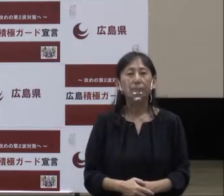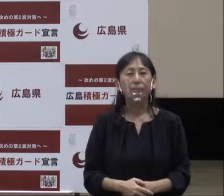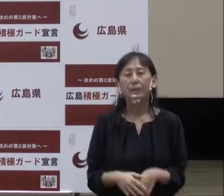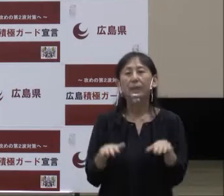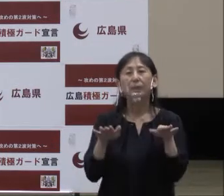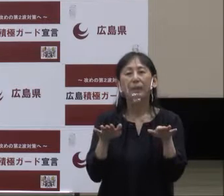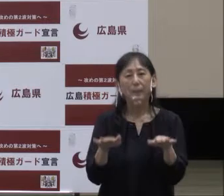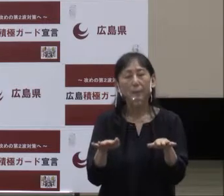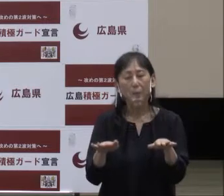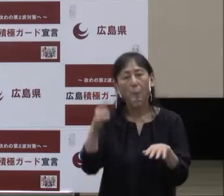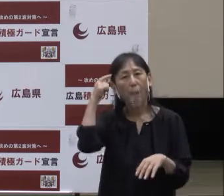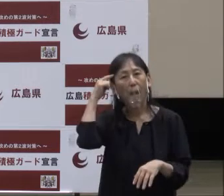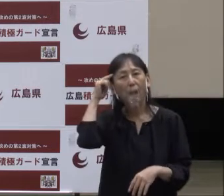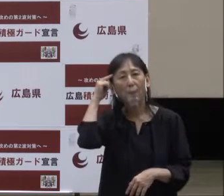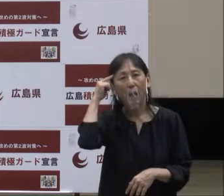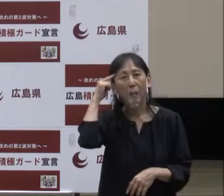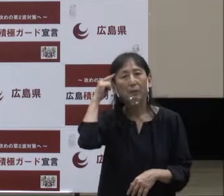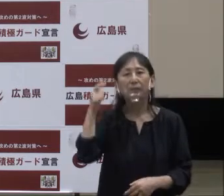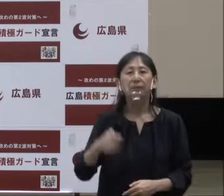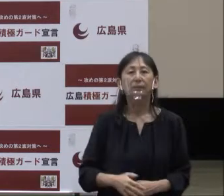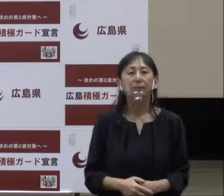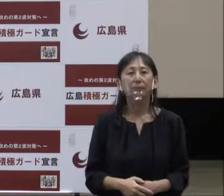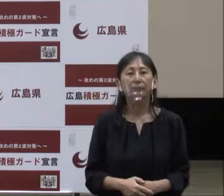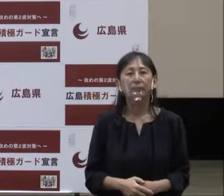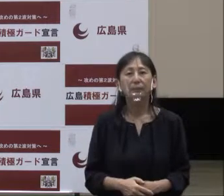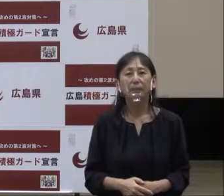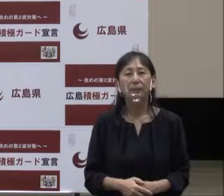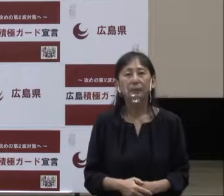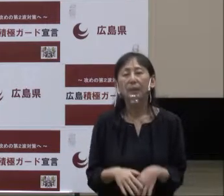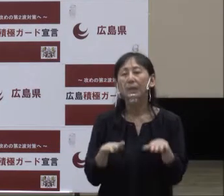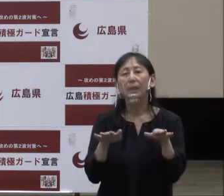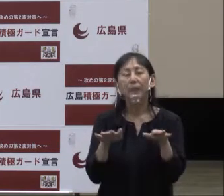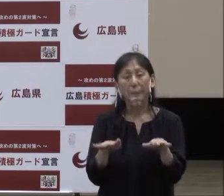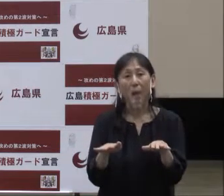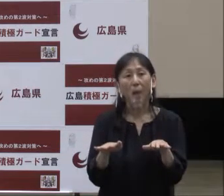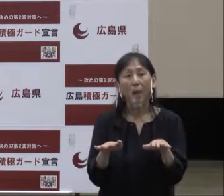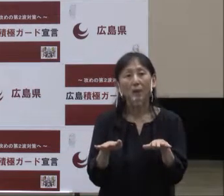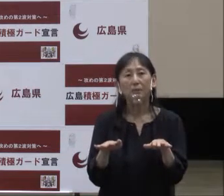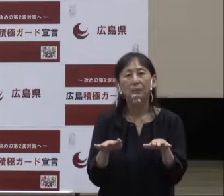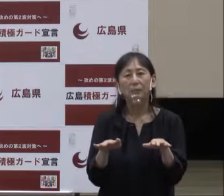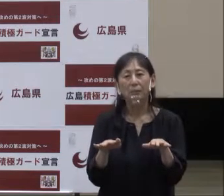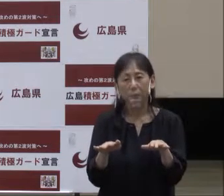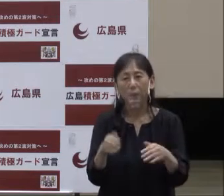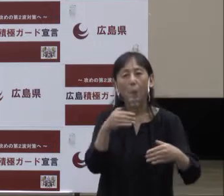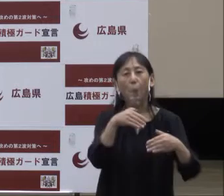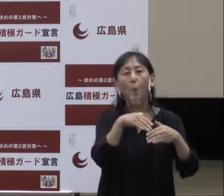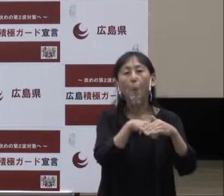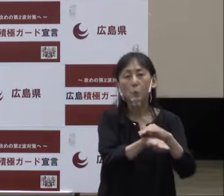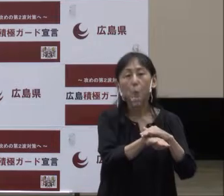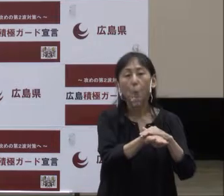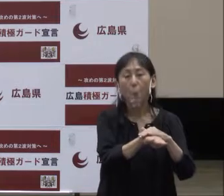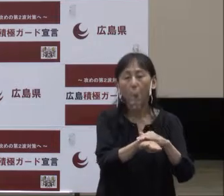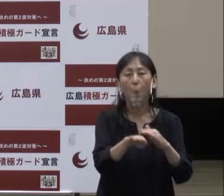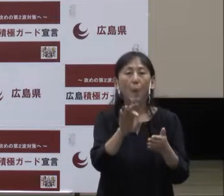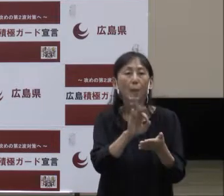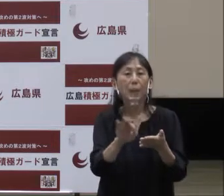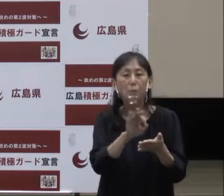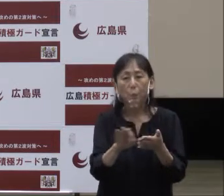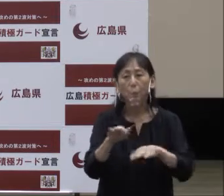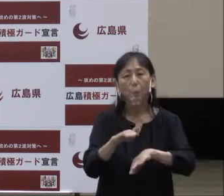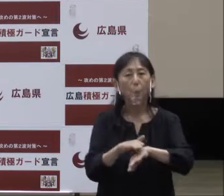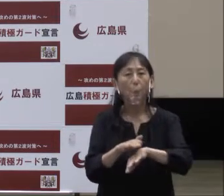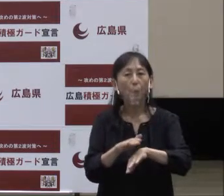現段階の考えというかですね、現在今この保存利活用の作品につい